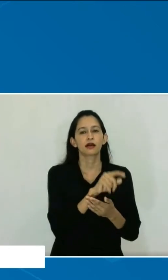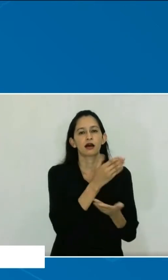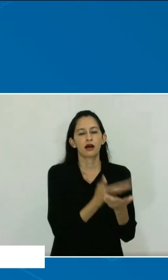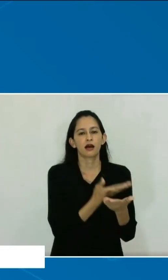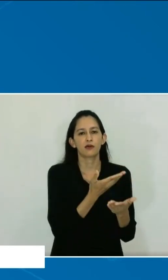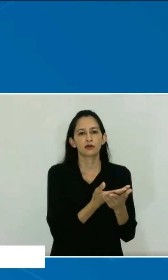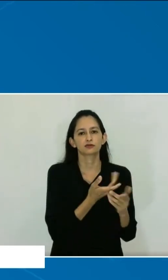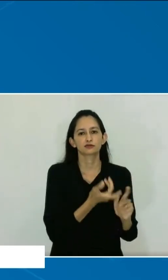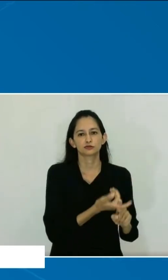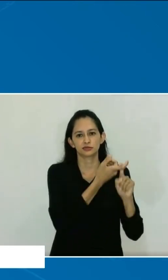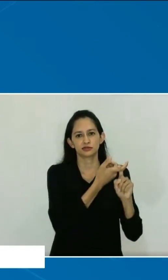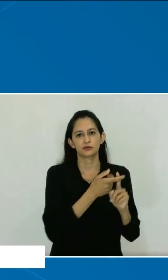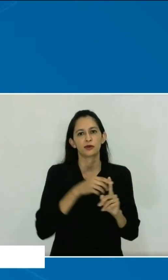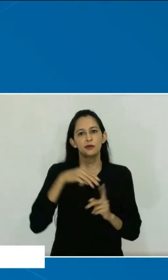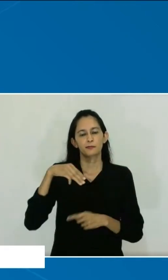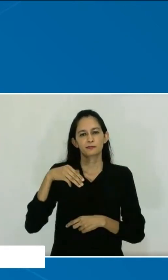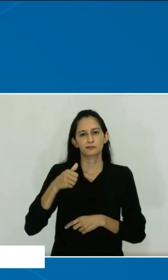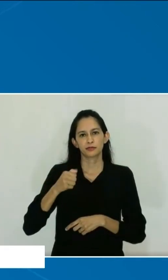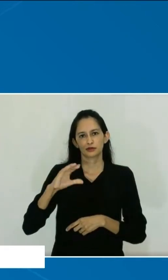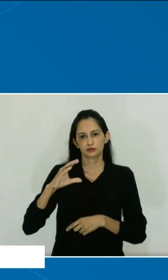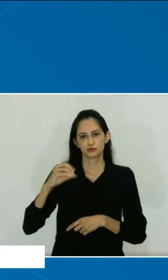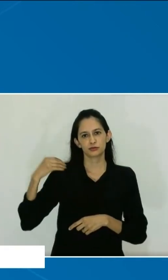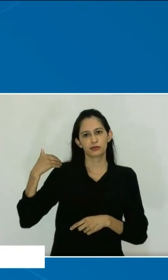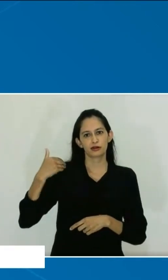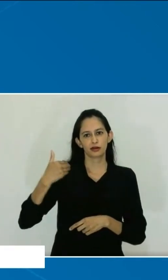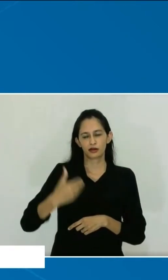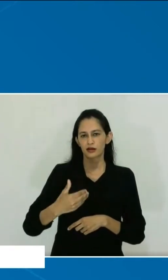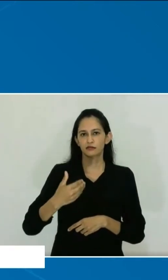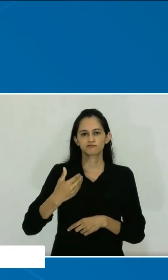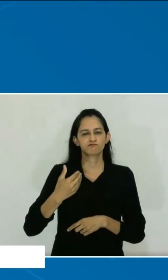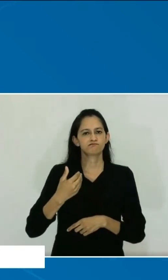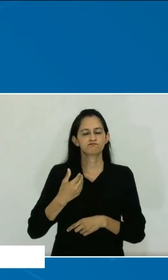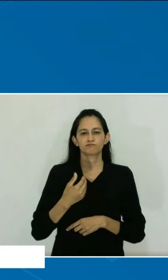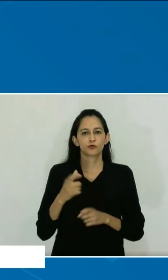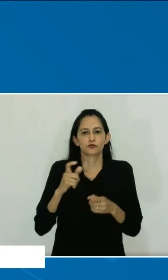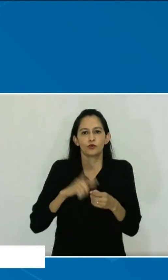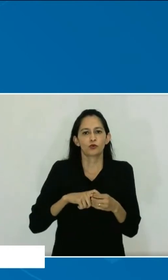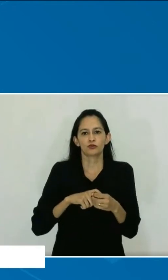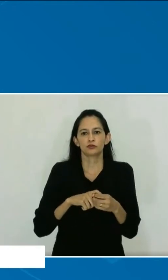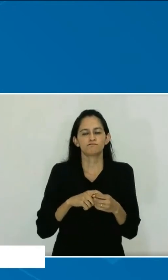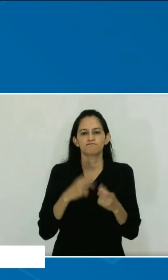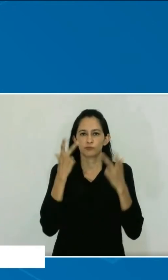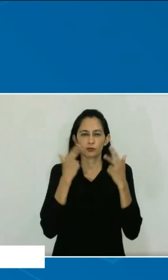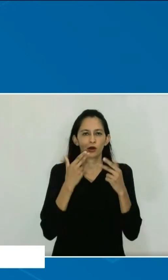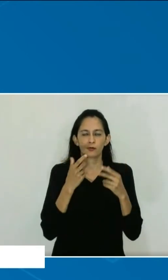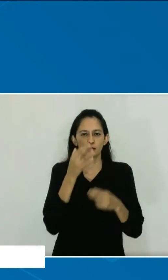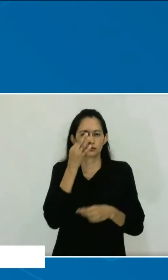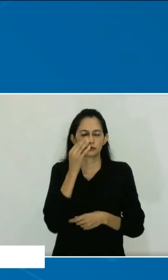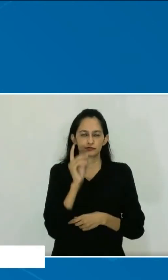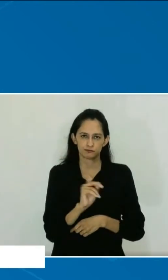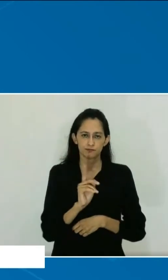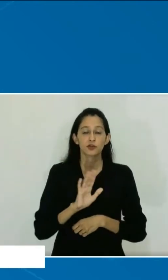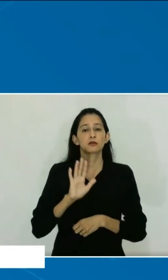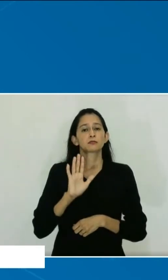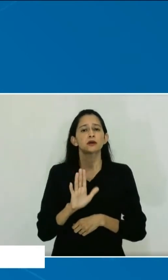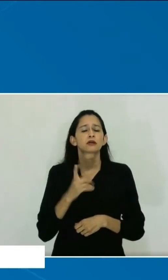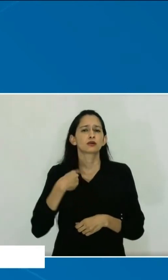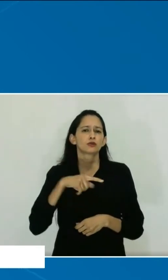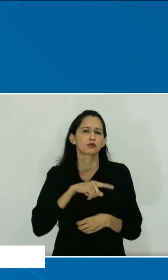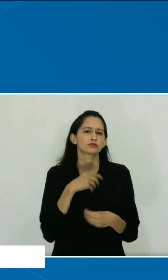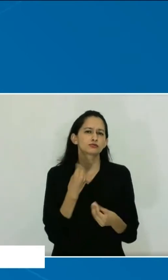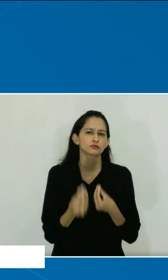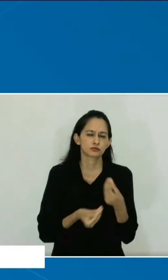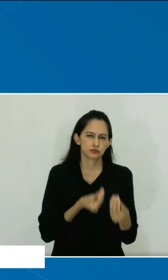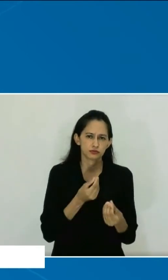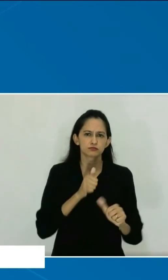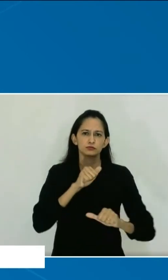de março para cá, nós não tivemos uma gestão de normalidade. Mas, para isso, nós tivemos que